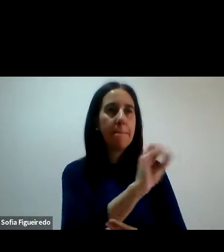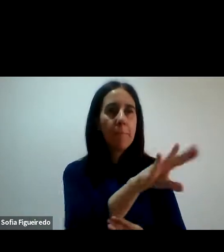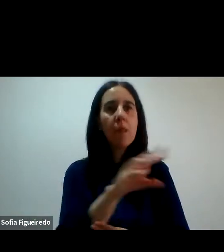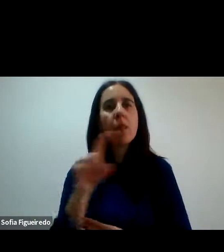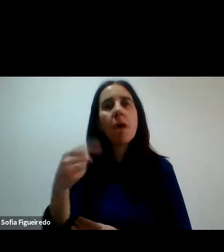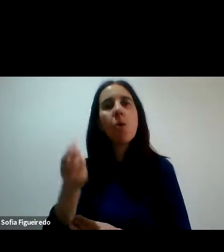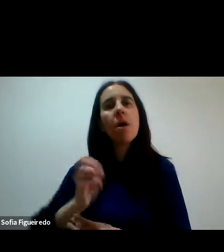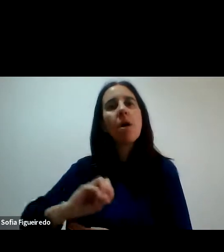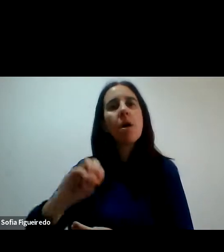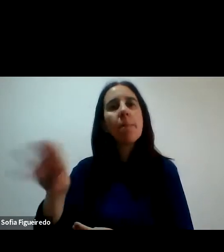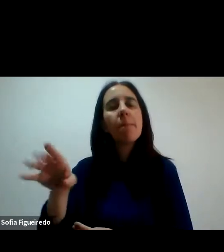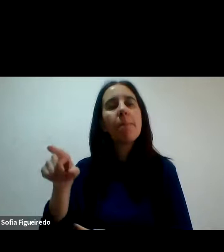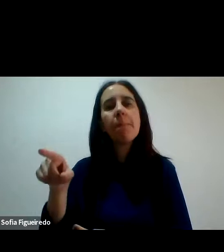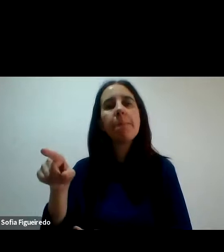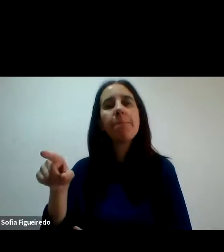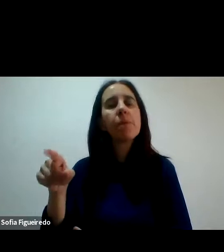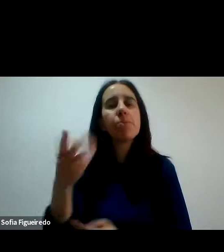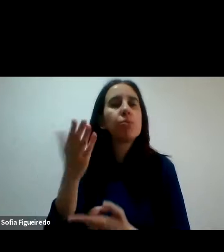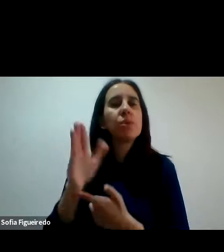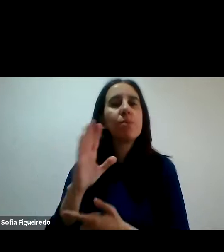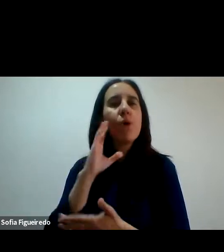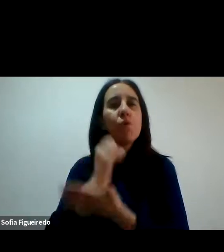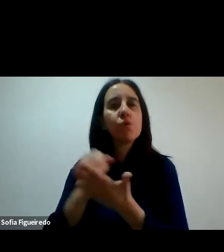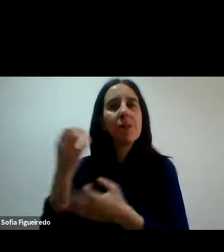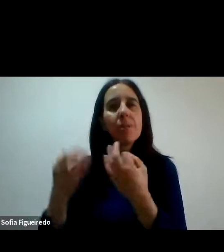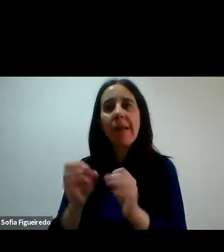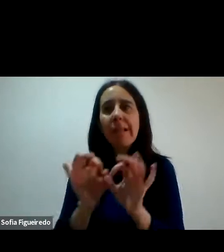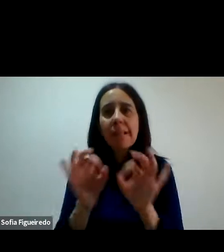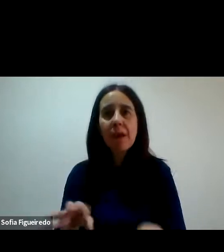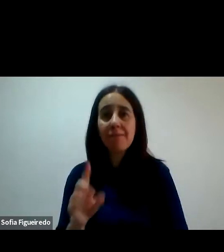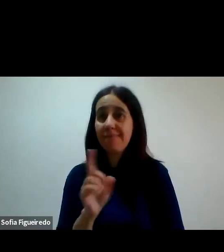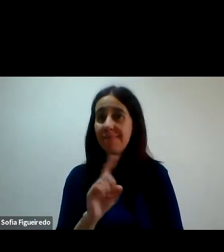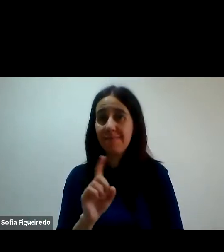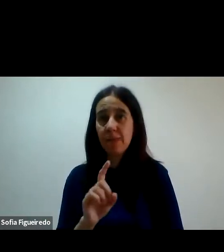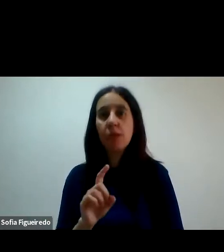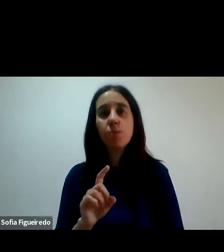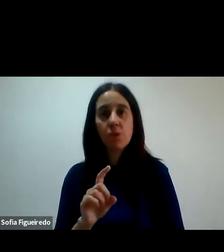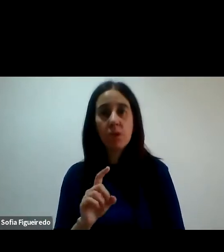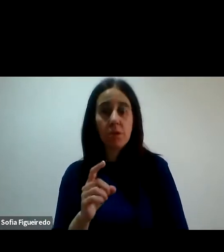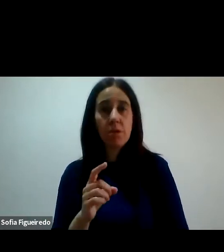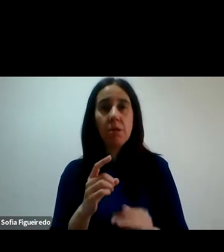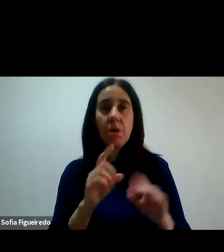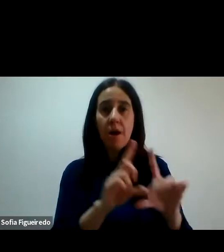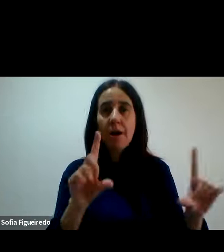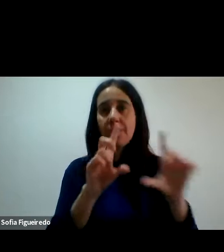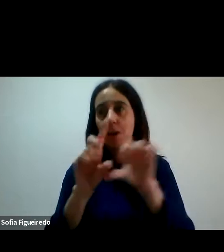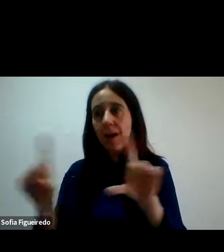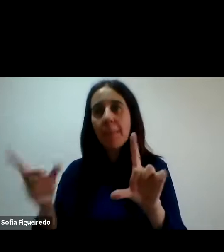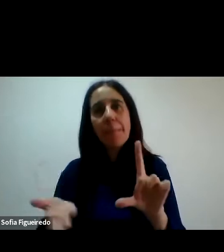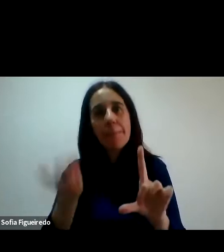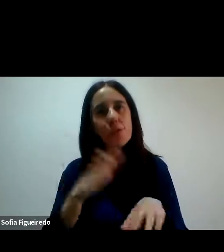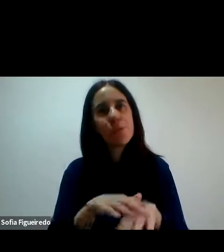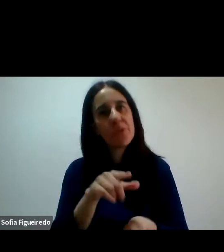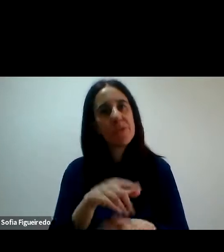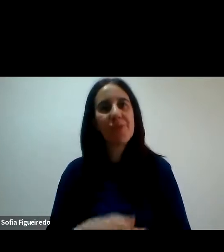newsletter que é enviada para, por exemplo, funcionários dos tribunais. O que faz com que as taxas de abertura sejam maiores por causa disso. E isso